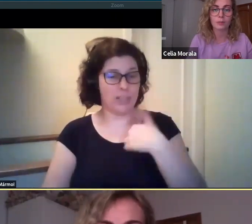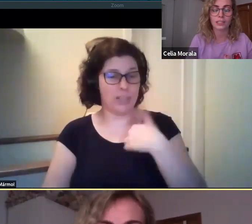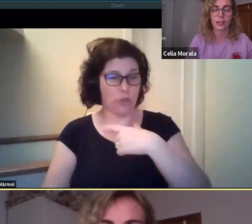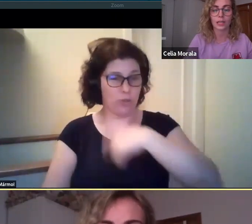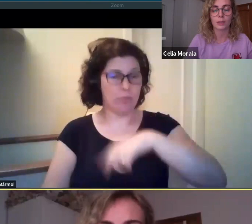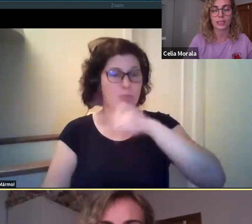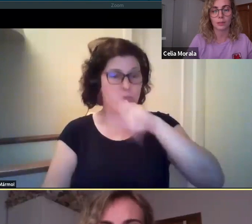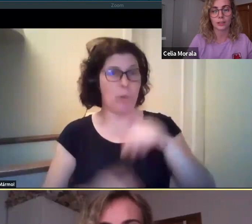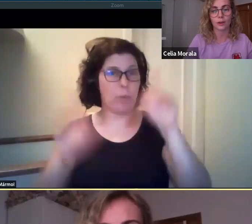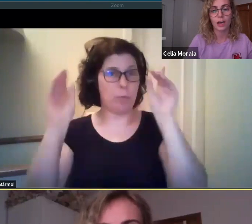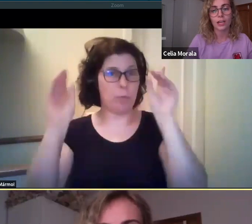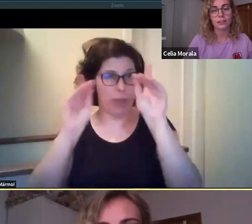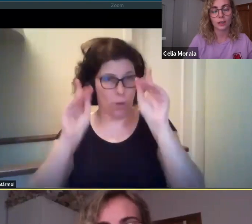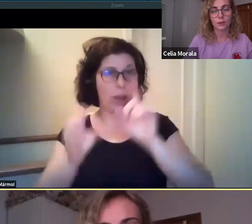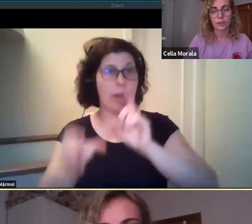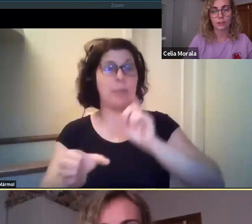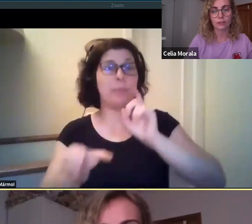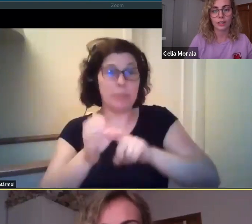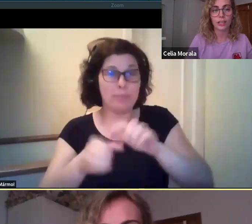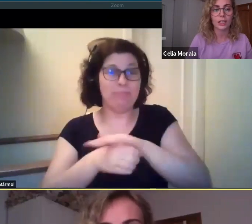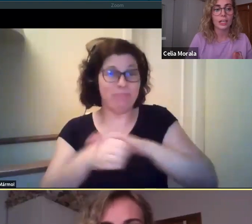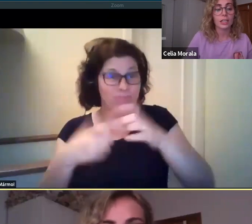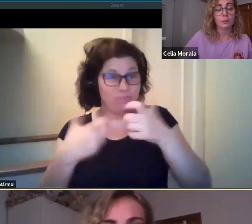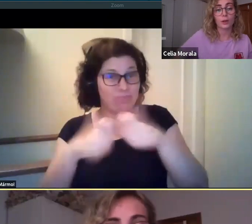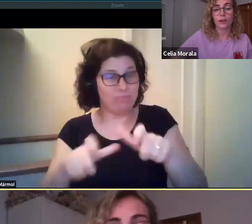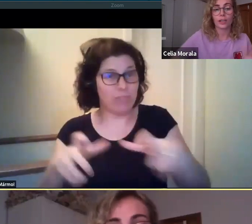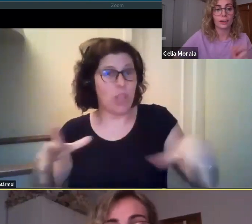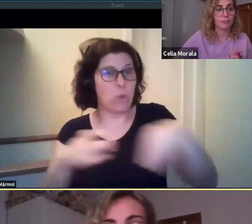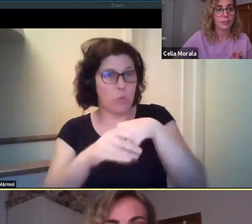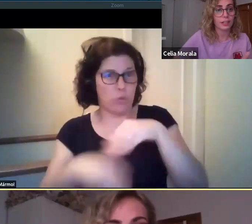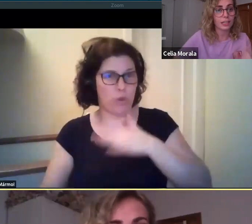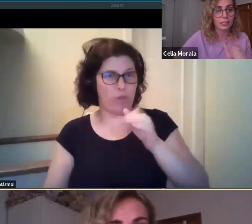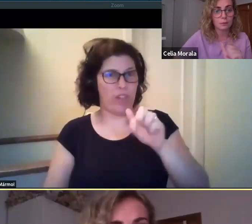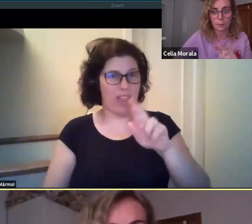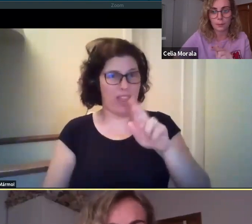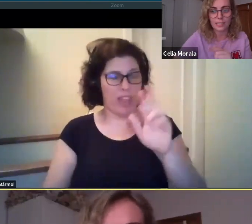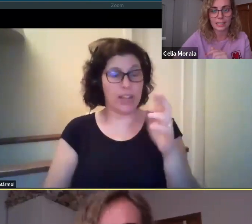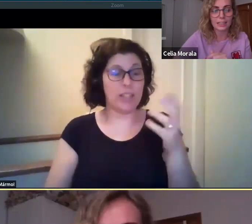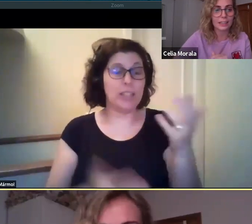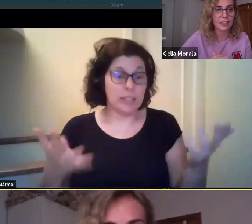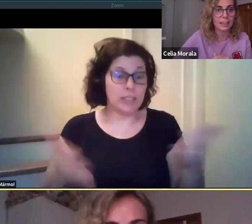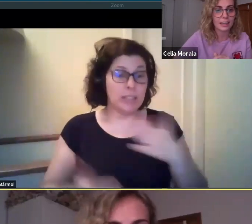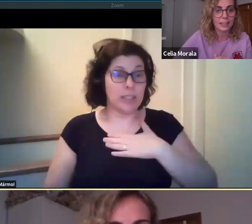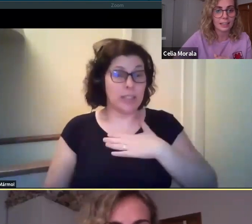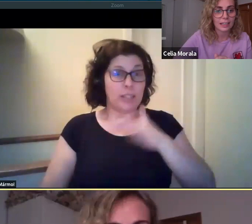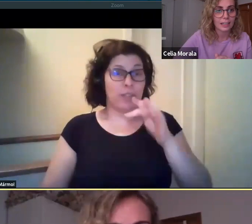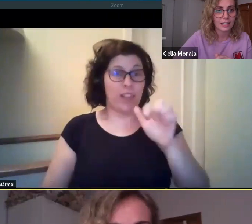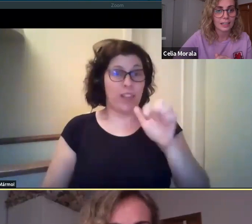pedagoga, pertenezco al departamento de inclusión de FEDER. Y bueno, FEDER, siguiente.